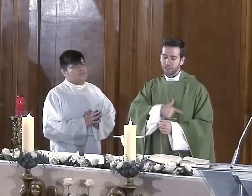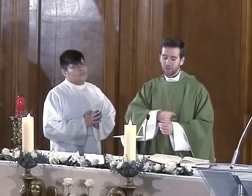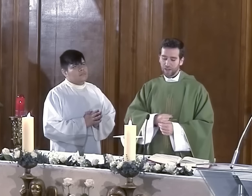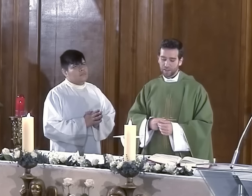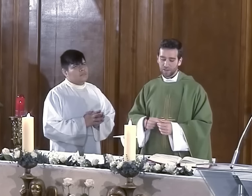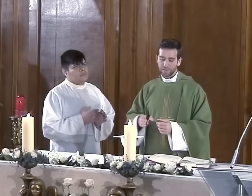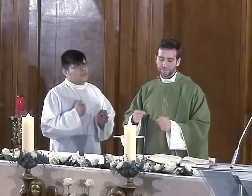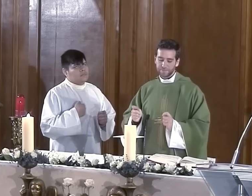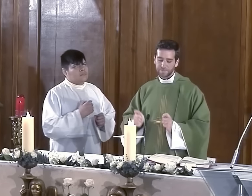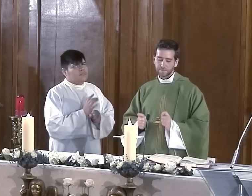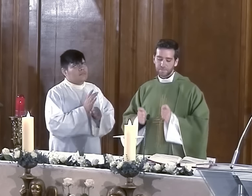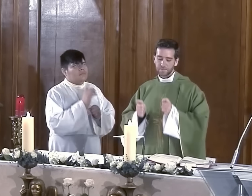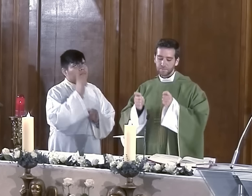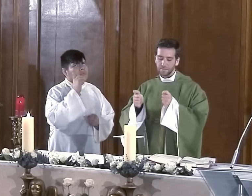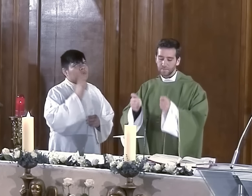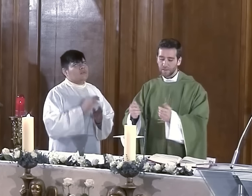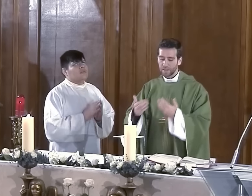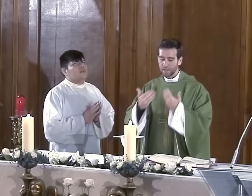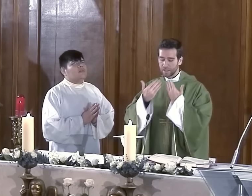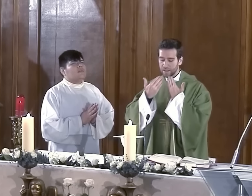Levantemos el corazón.